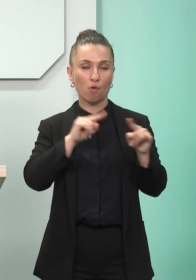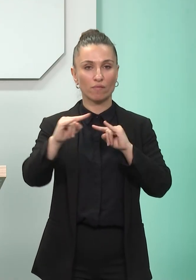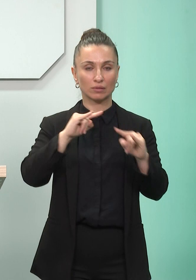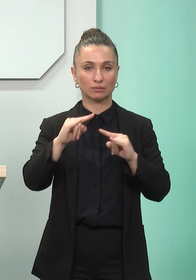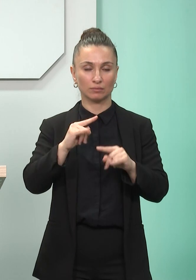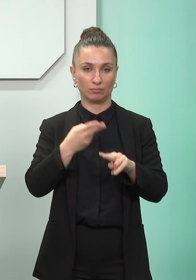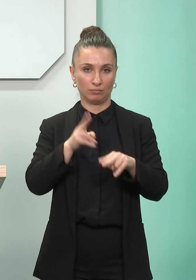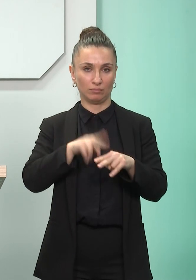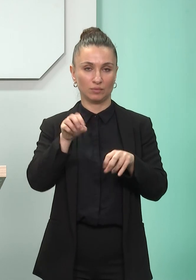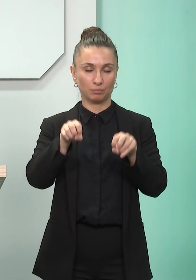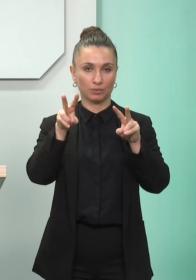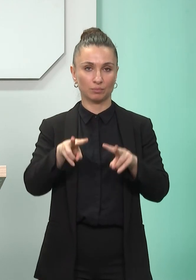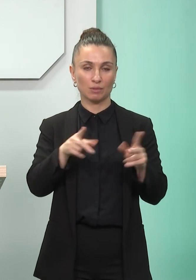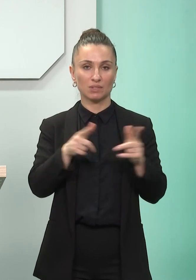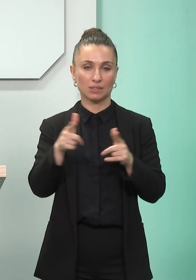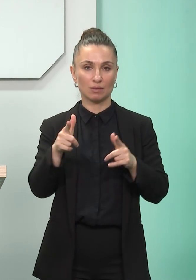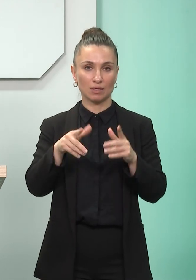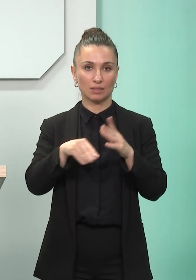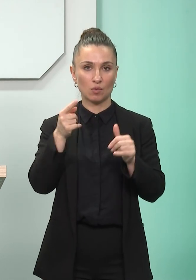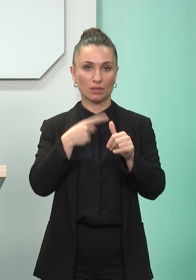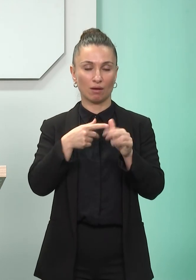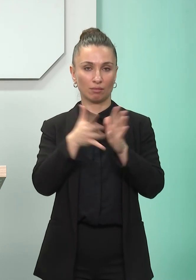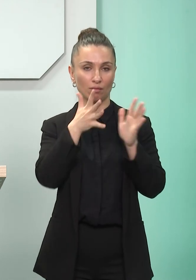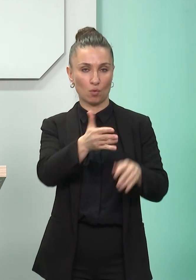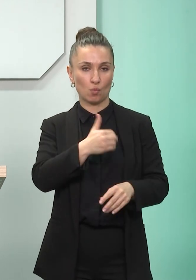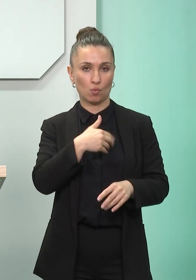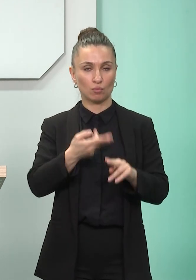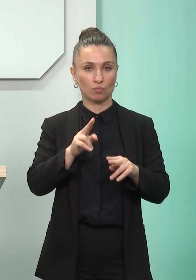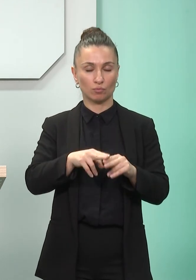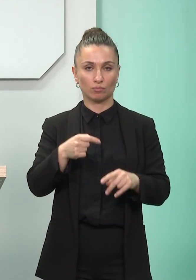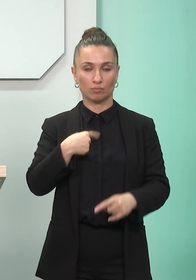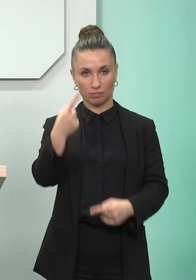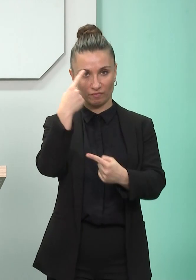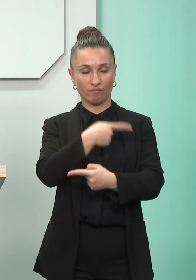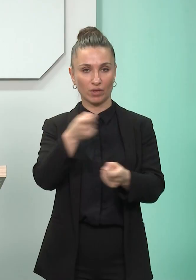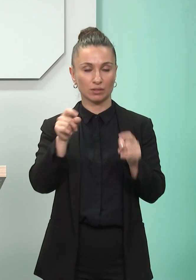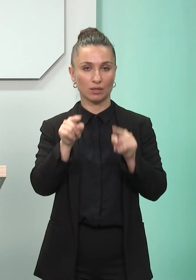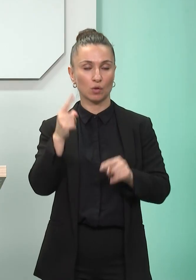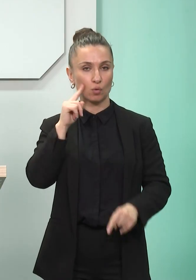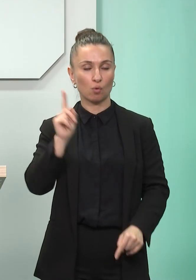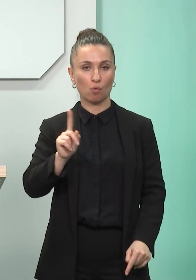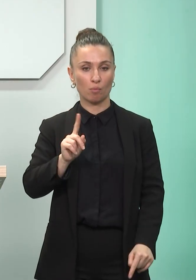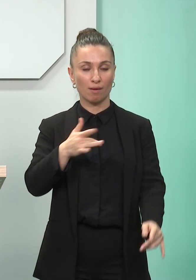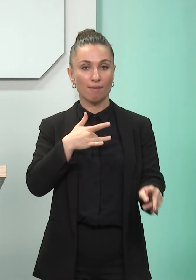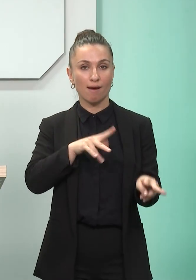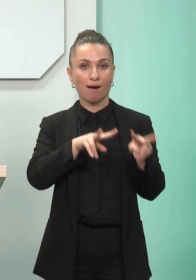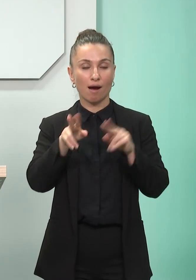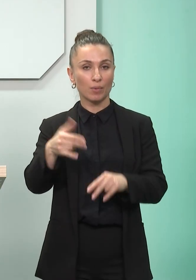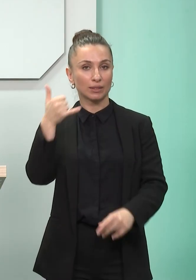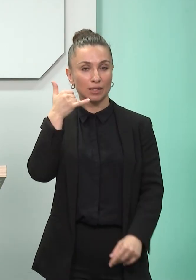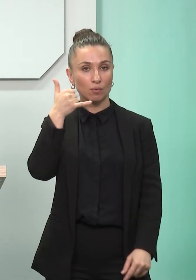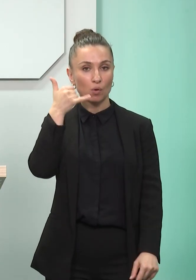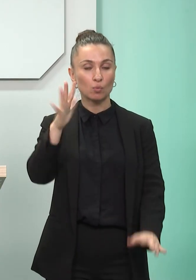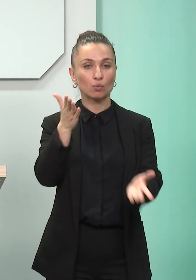პროვოკაციული განცხადებისთვის მზადებას CESCO-s სახელით. კატეგორიულად ვაცხადებთ, რომ მსგავსი